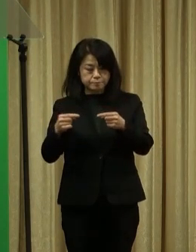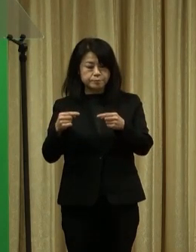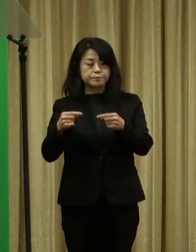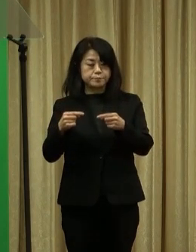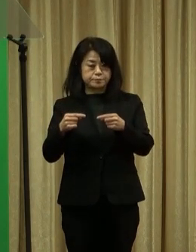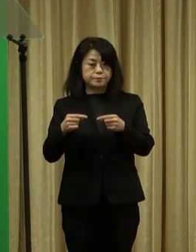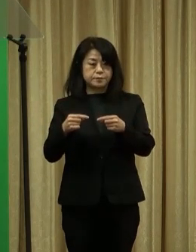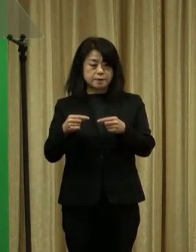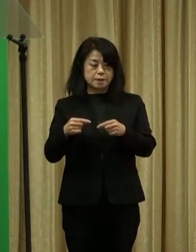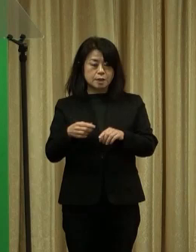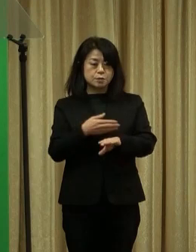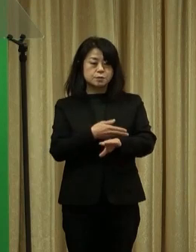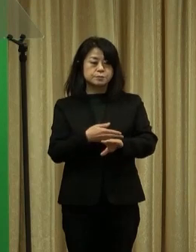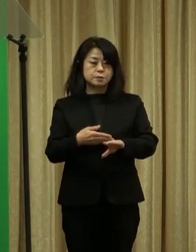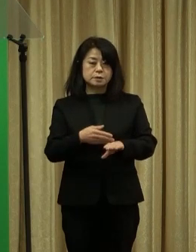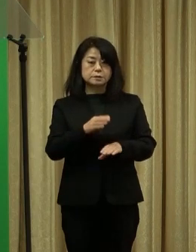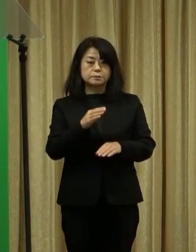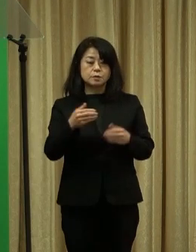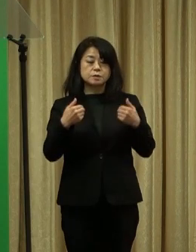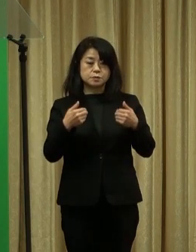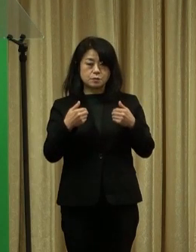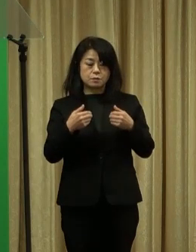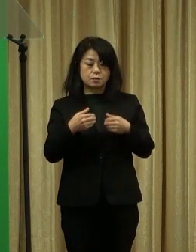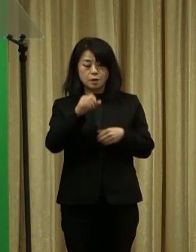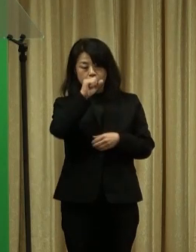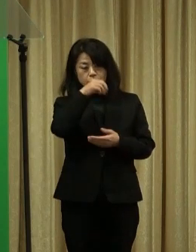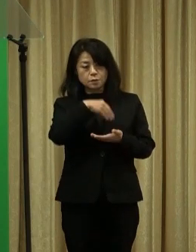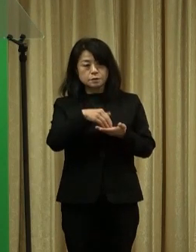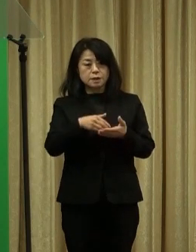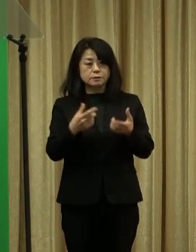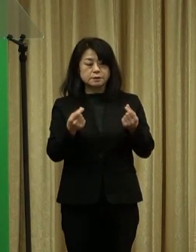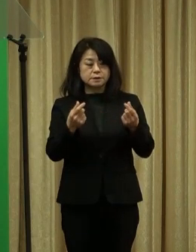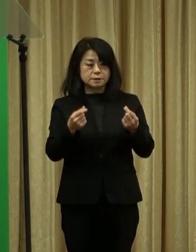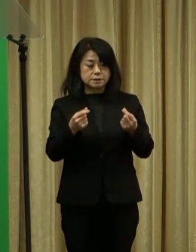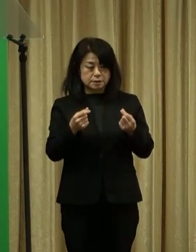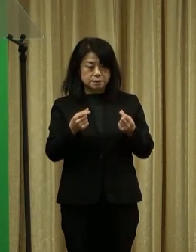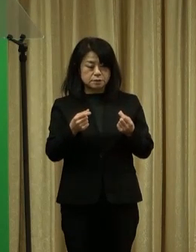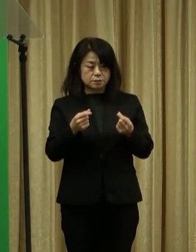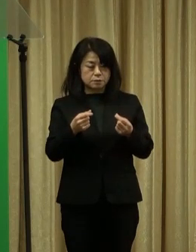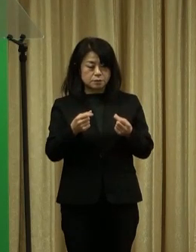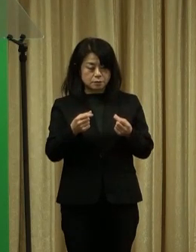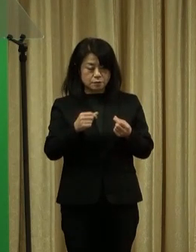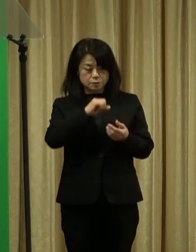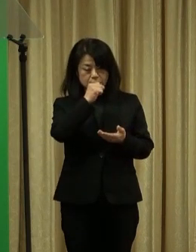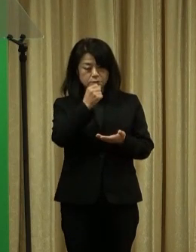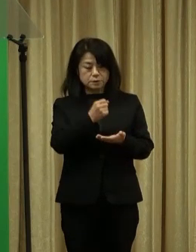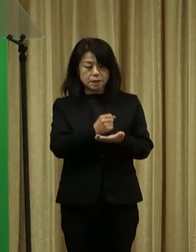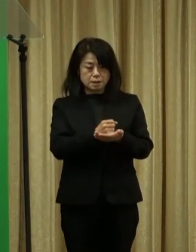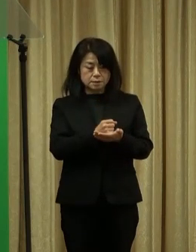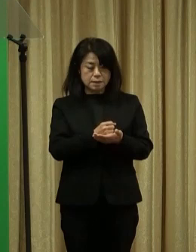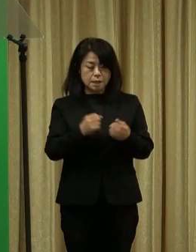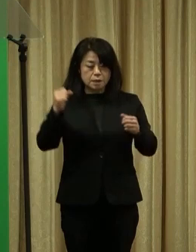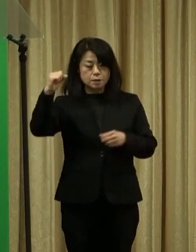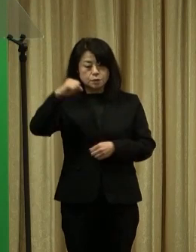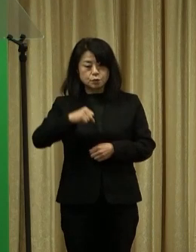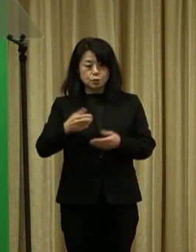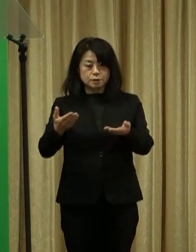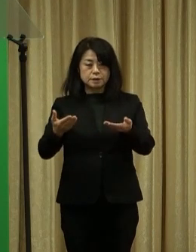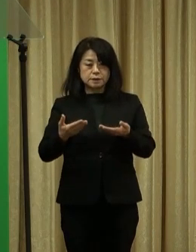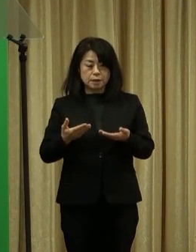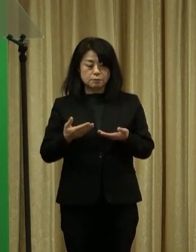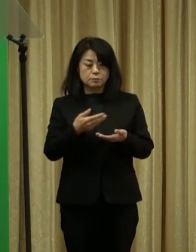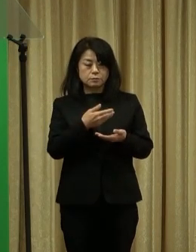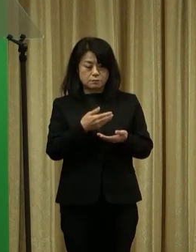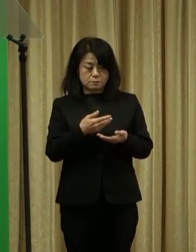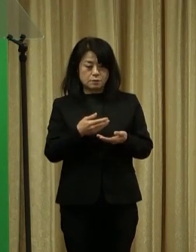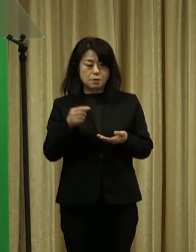というプロセスが必要です。この予算をしっかりと仕上げて、そしてご承認いただくことが